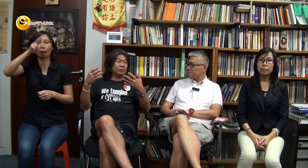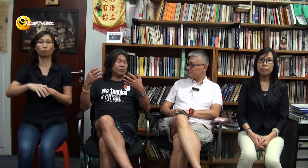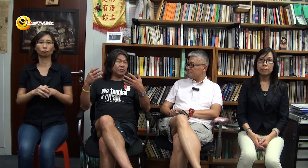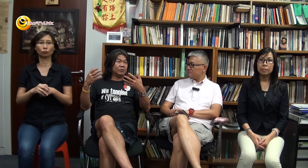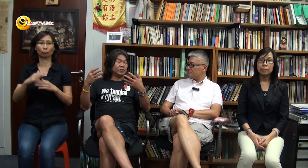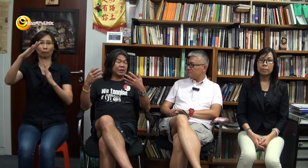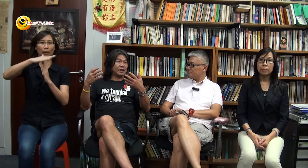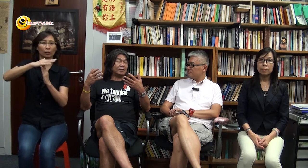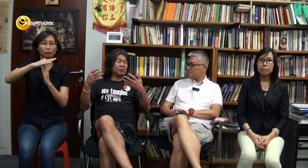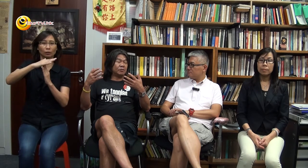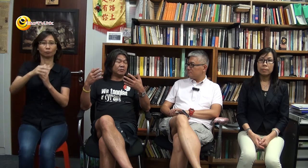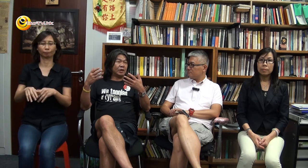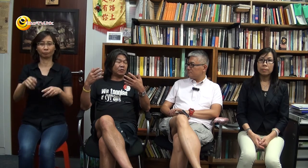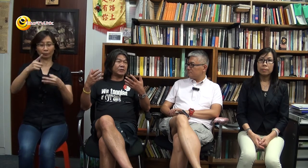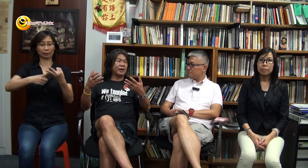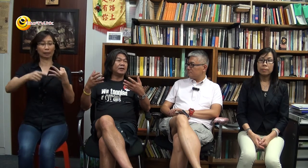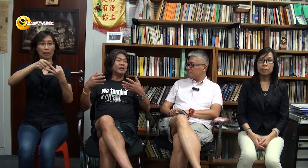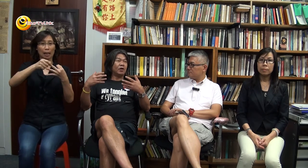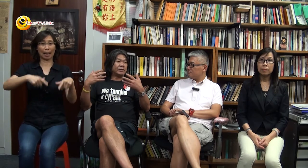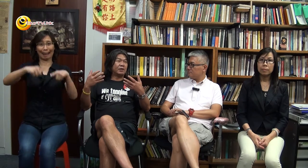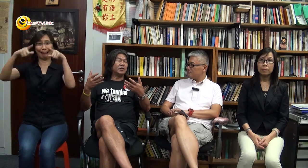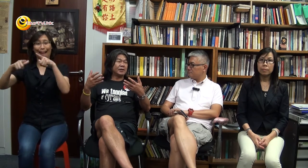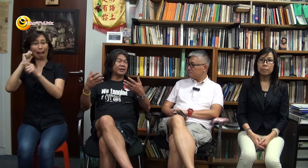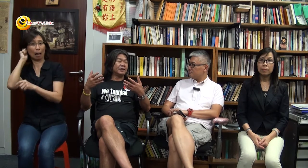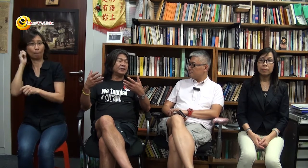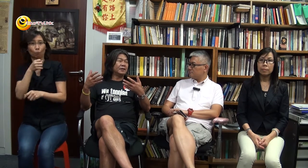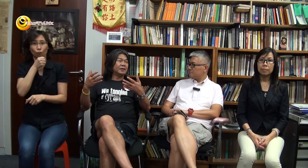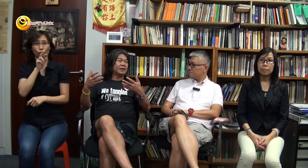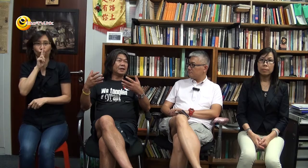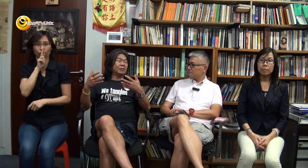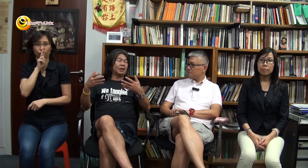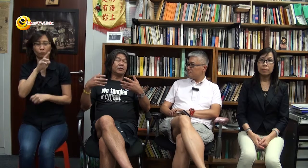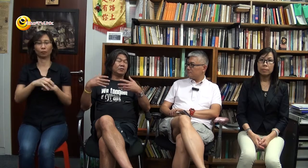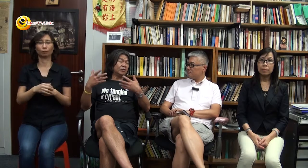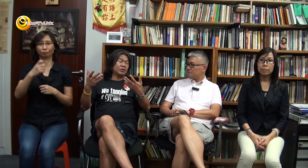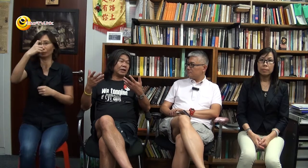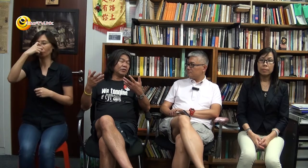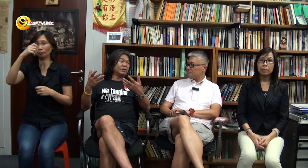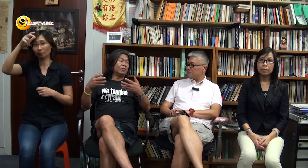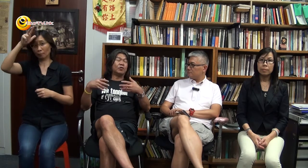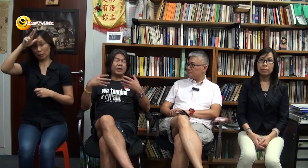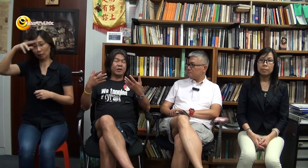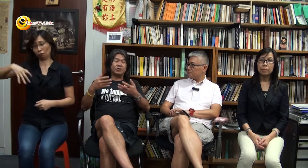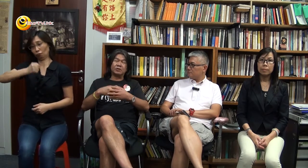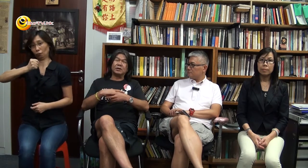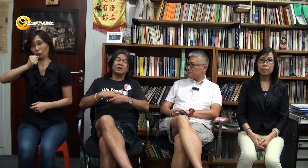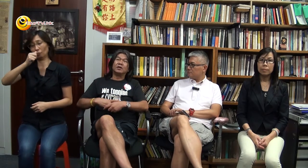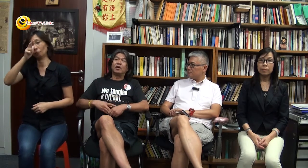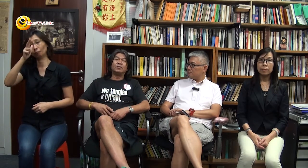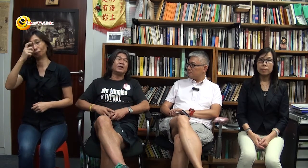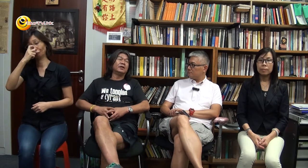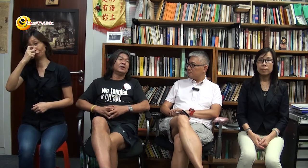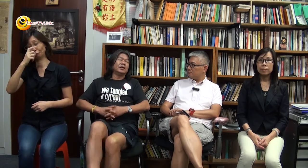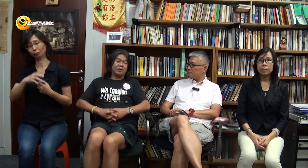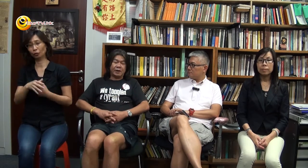娥又唔出得聲，又冇出聲，梁振英又唔出聲，咁啊喺度亂曬龍，又冇應變嘅措施。